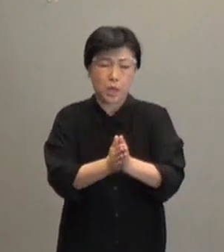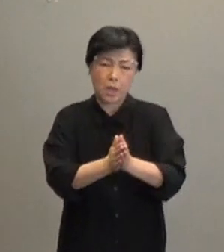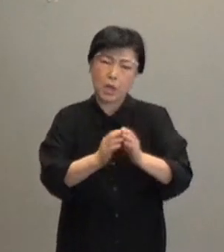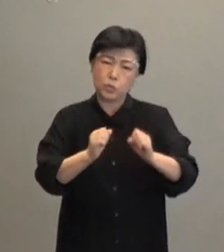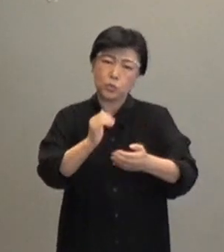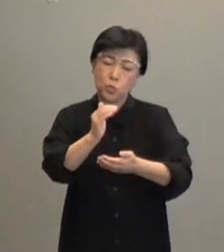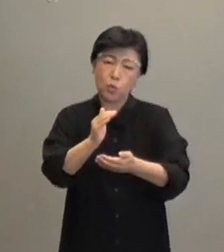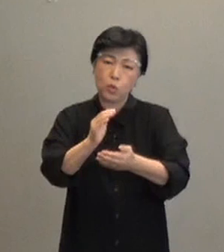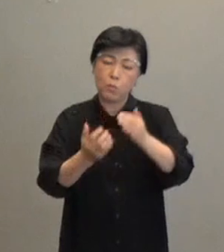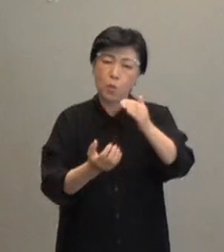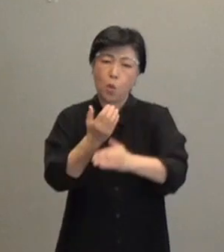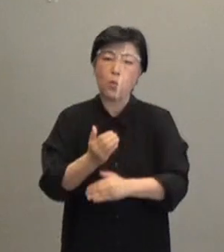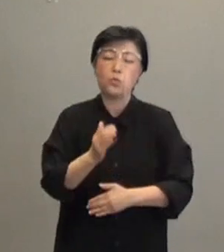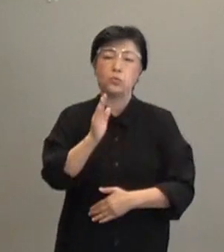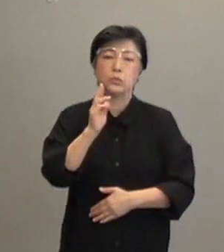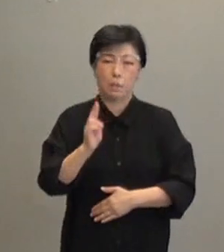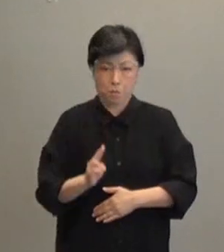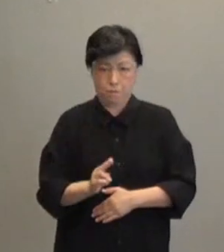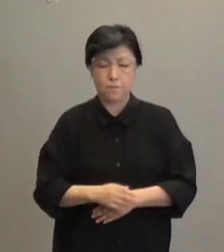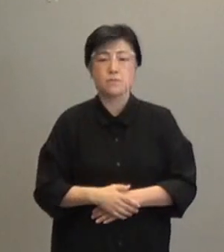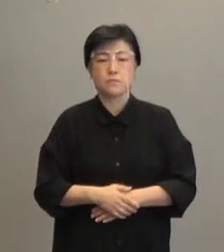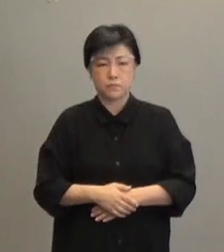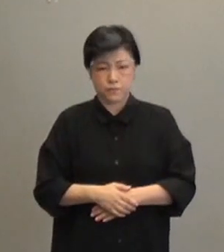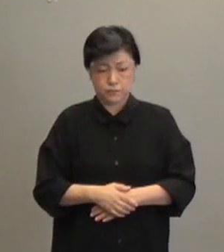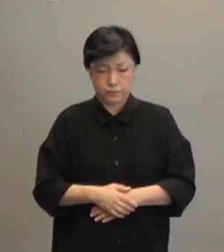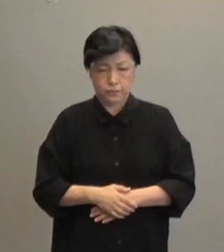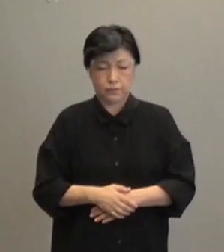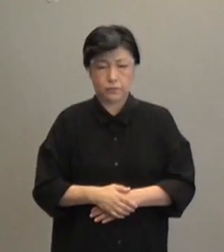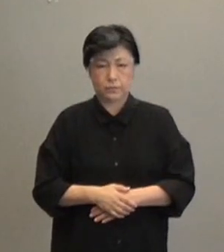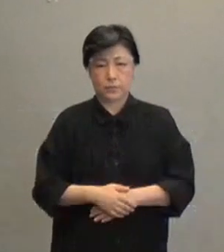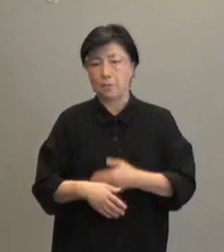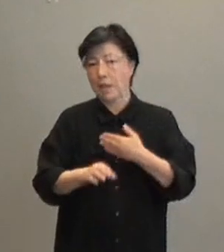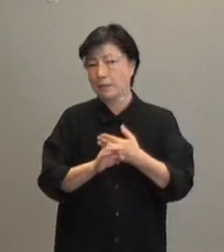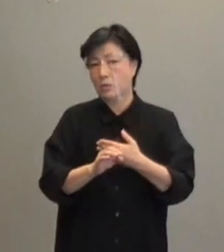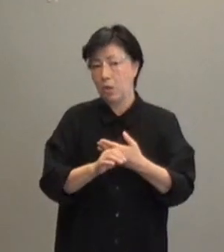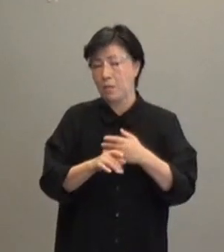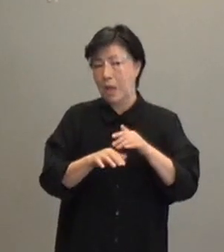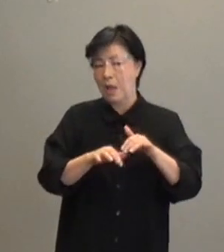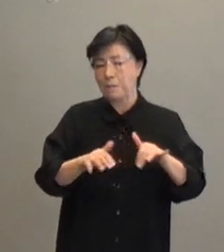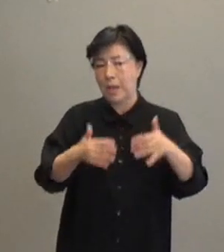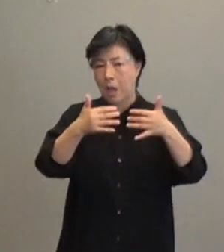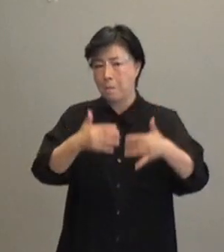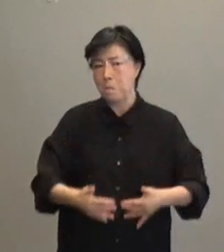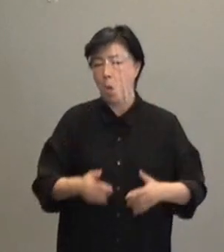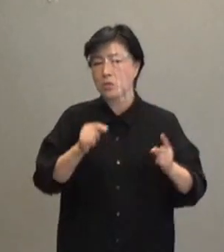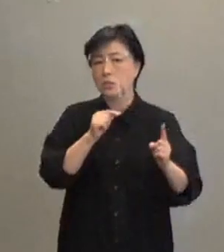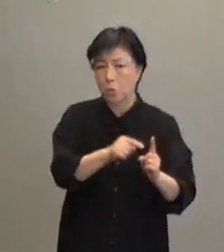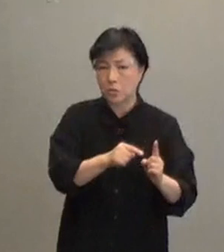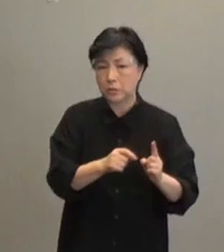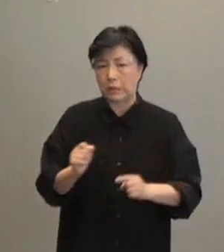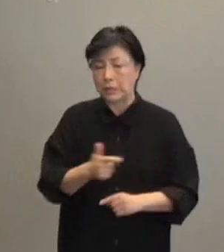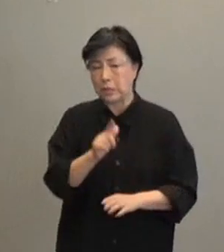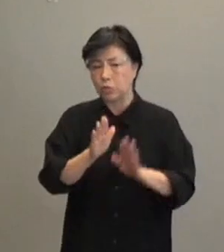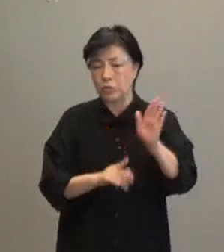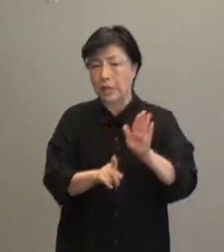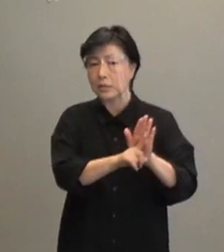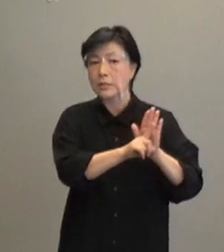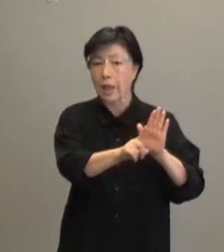も今後十分あり得るわけですけれども、例えばまん延防止等重点措置であったり緊急事態宣言等